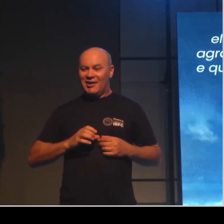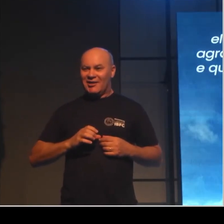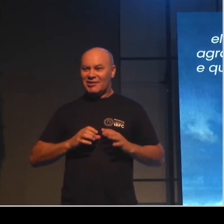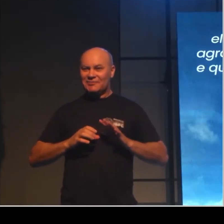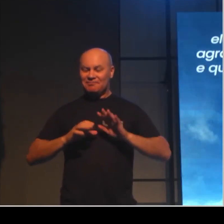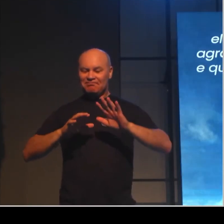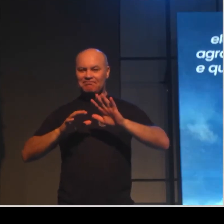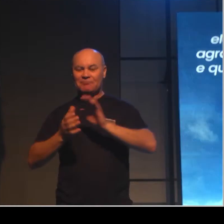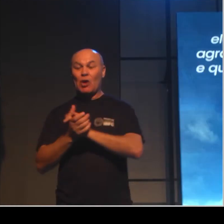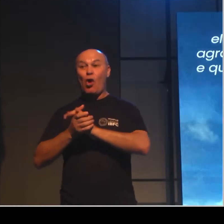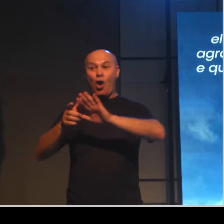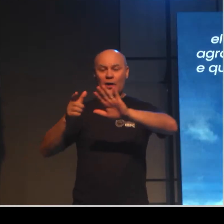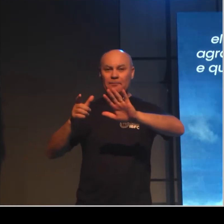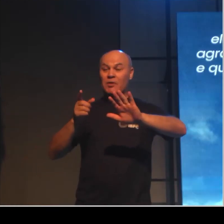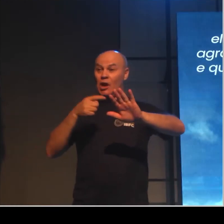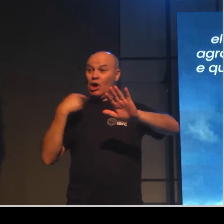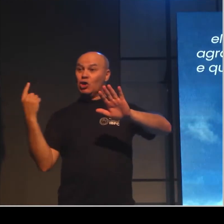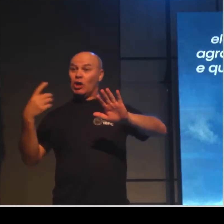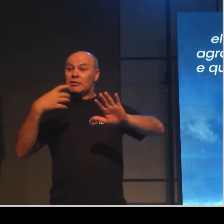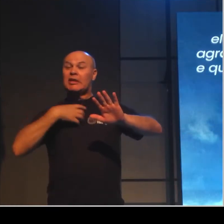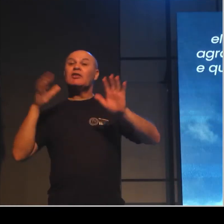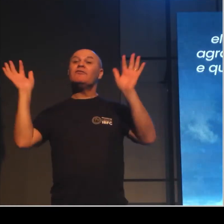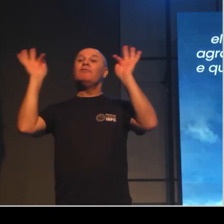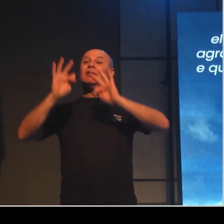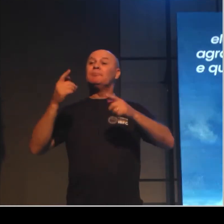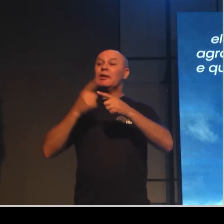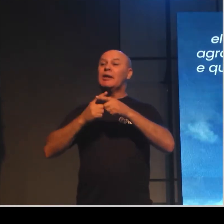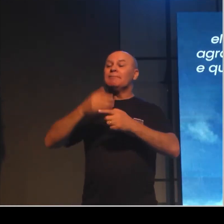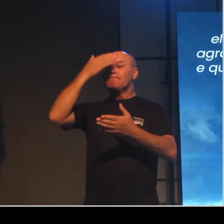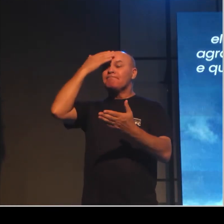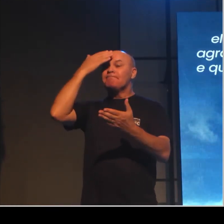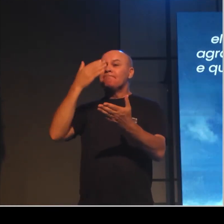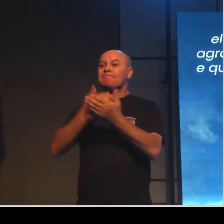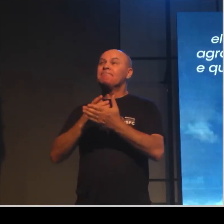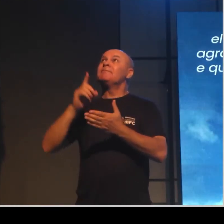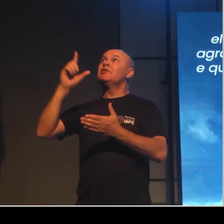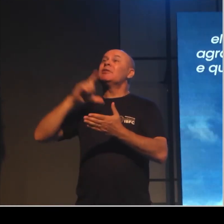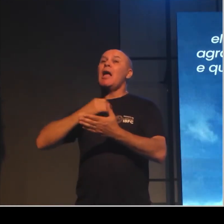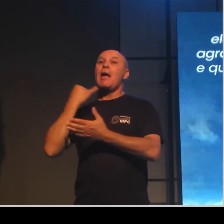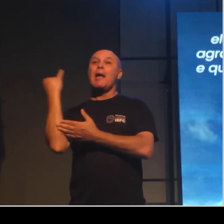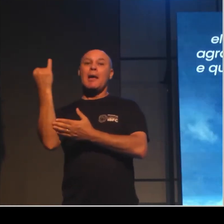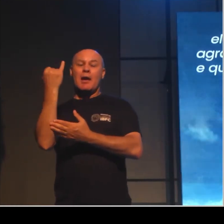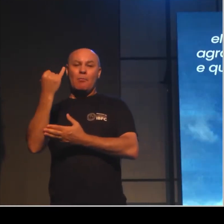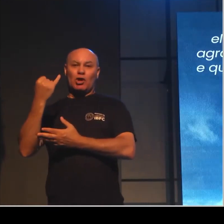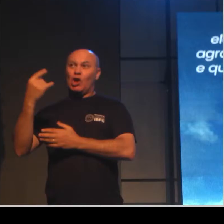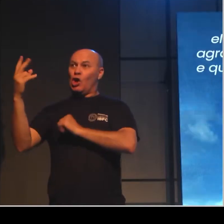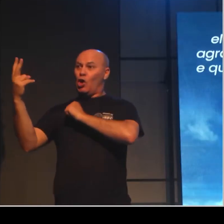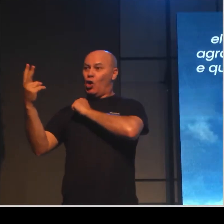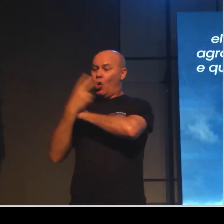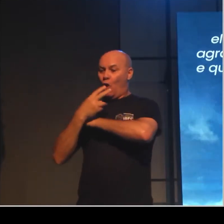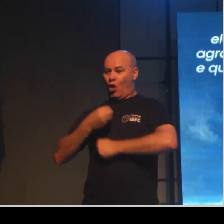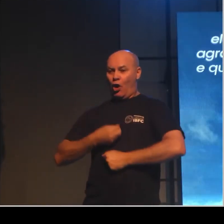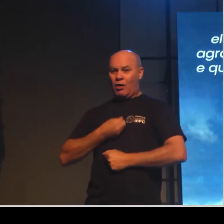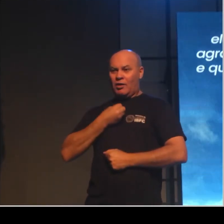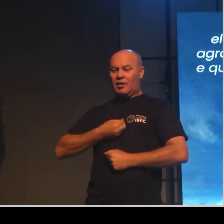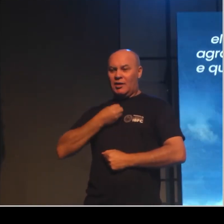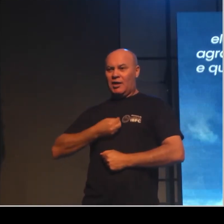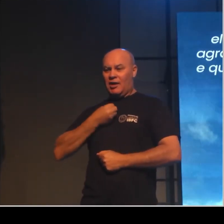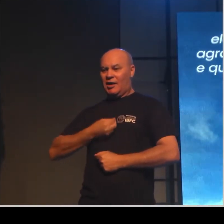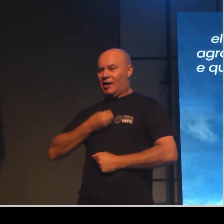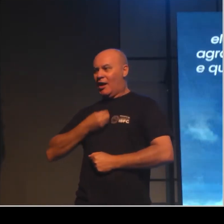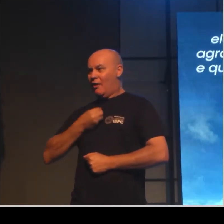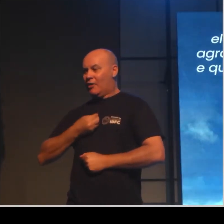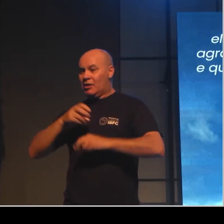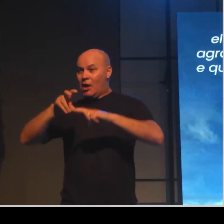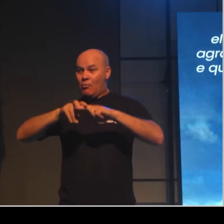Ele mandou um anjo no céu e nos contou, nós somos os primeiros a saber. Por isso, celebre.